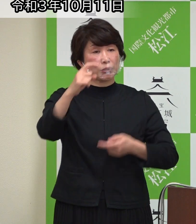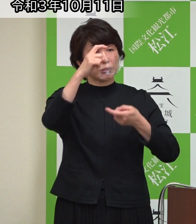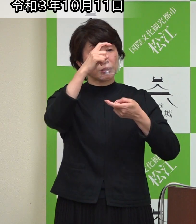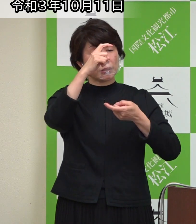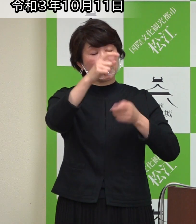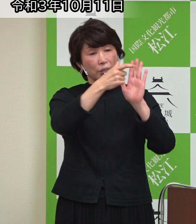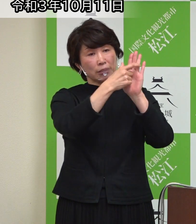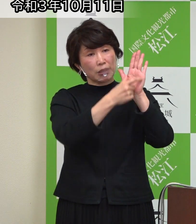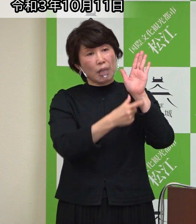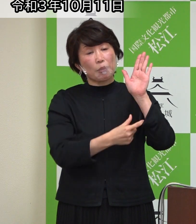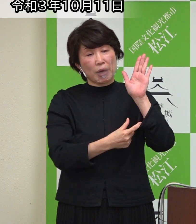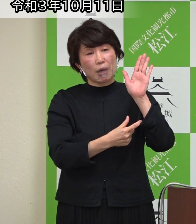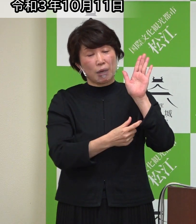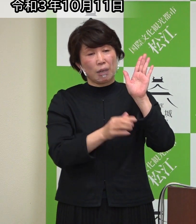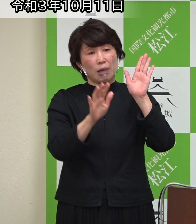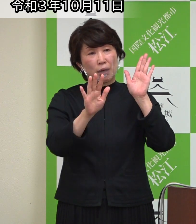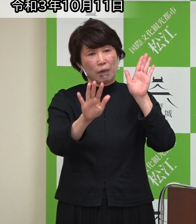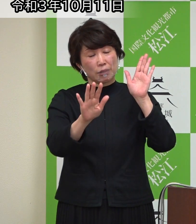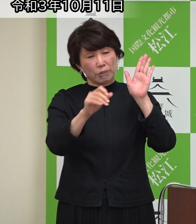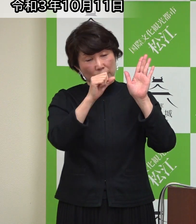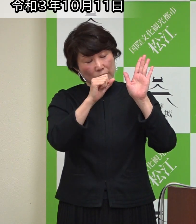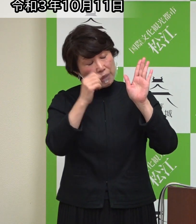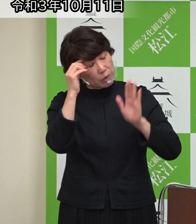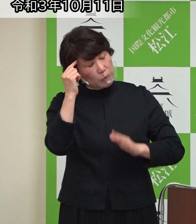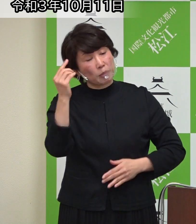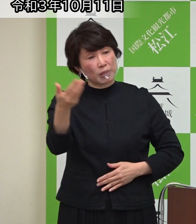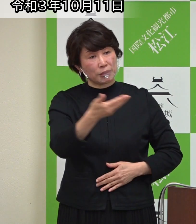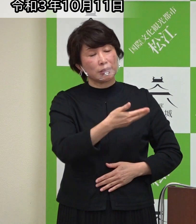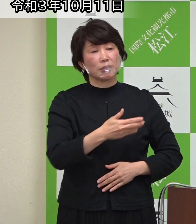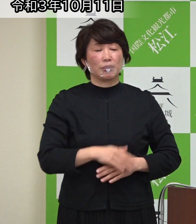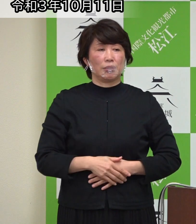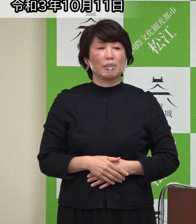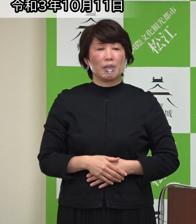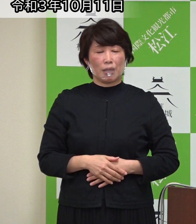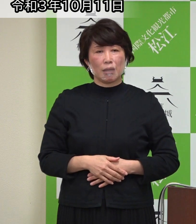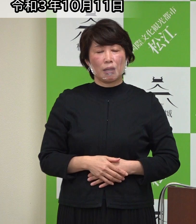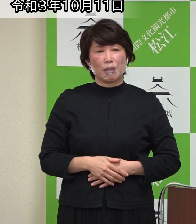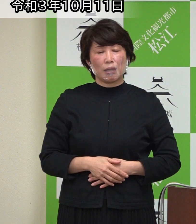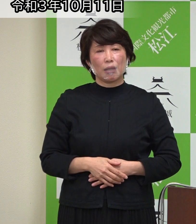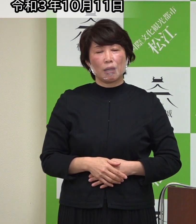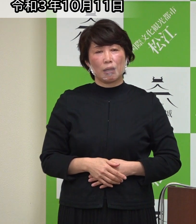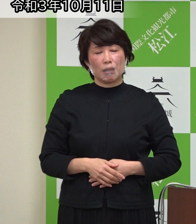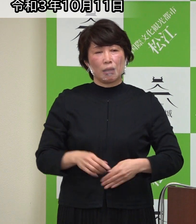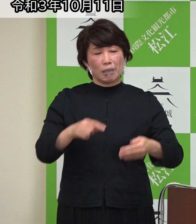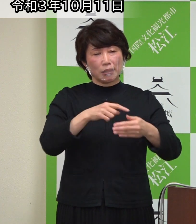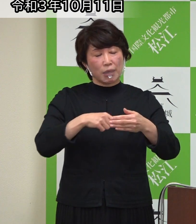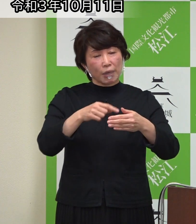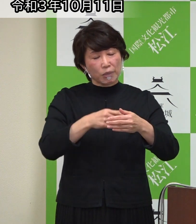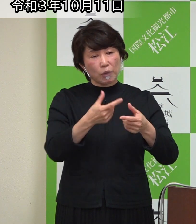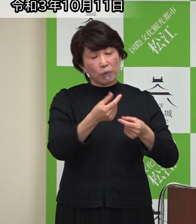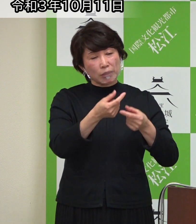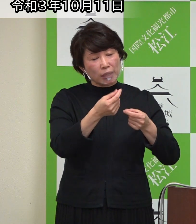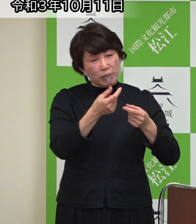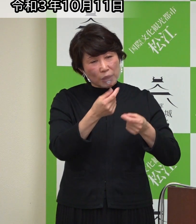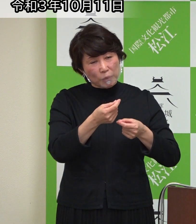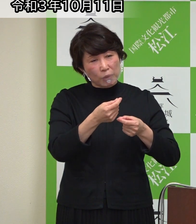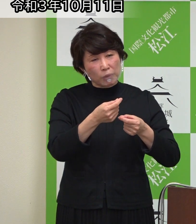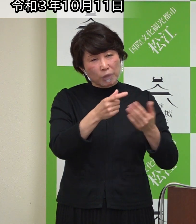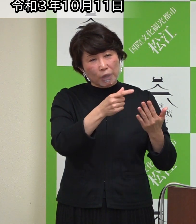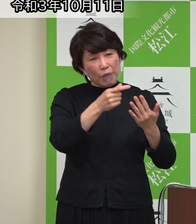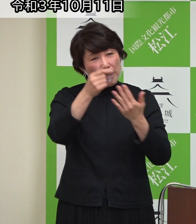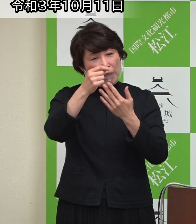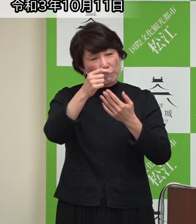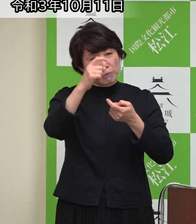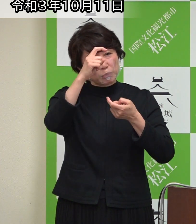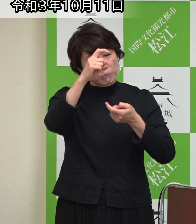てご検討いただけるとと思います、はい、すいません失礼しました。 ありがとうございます、同じものでもこう光の当て方、切り取り方によってこうニュースバリューが変わ